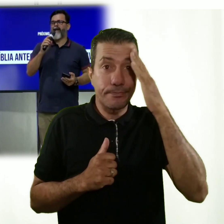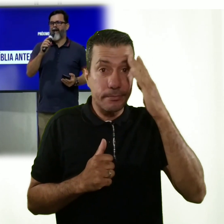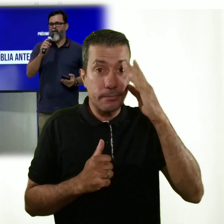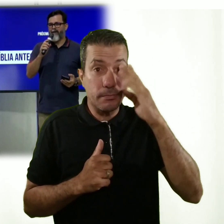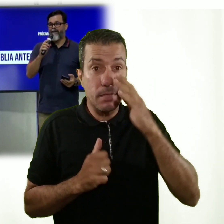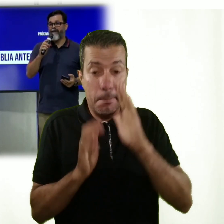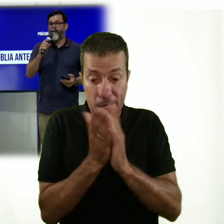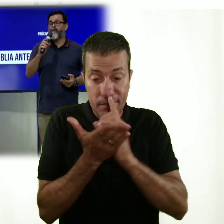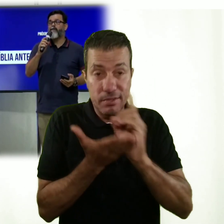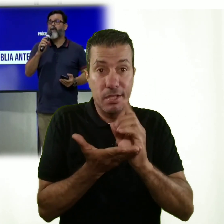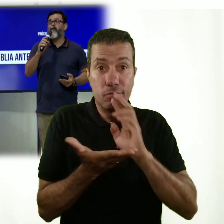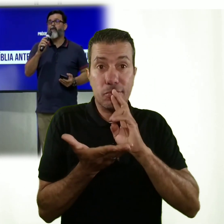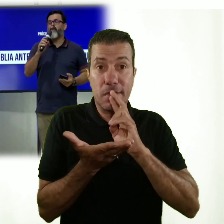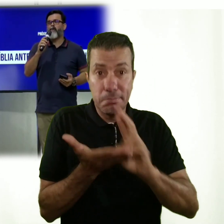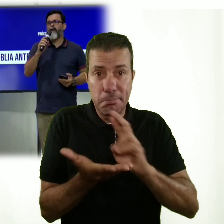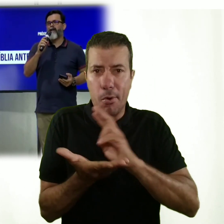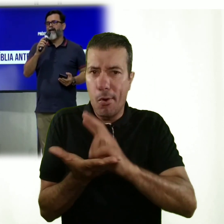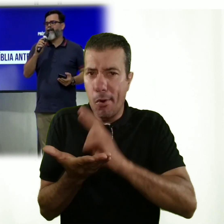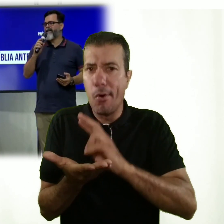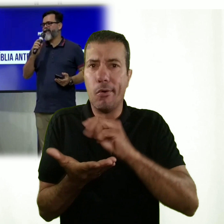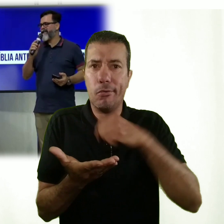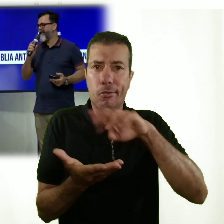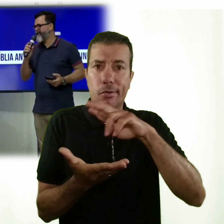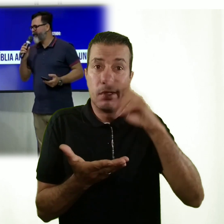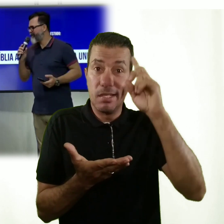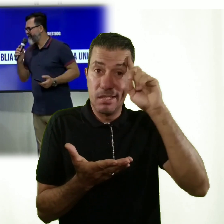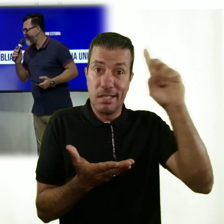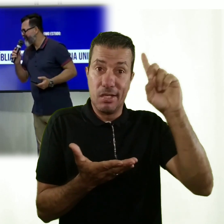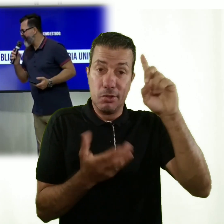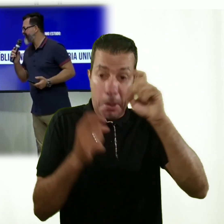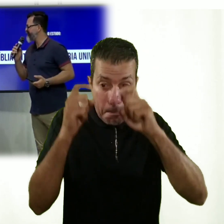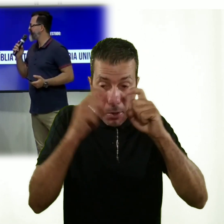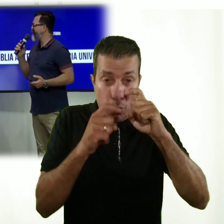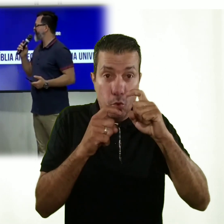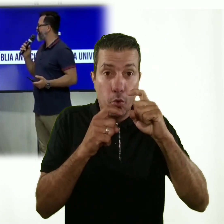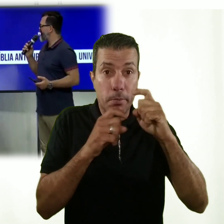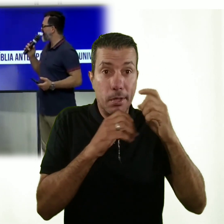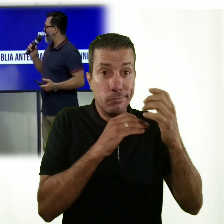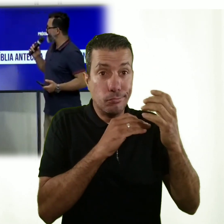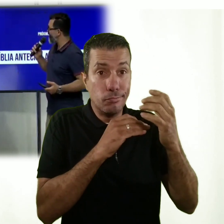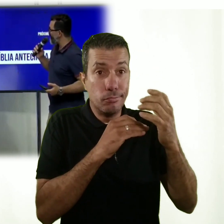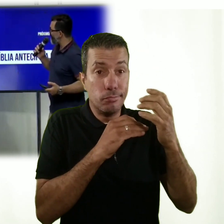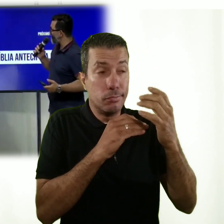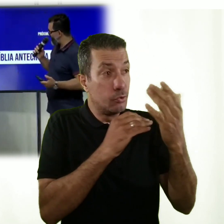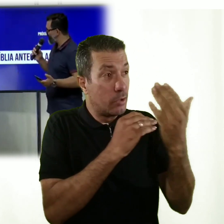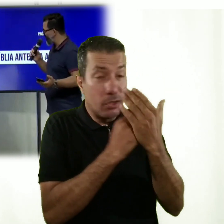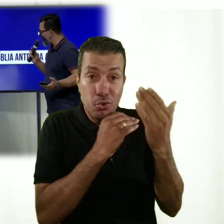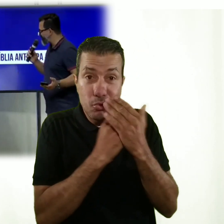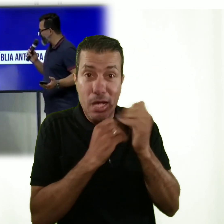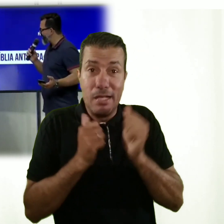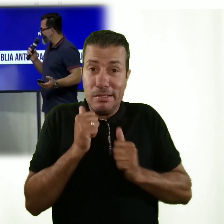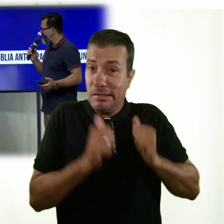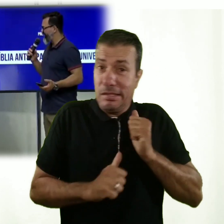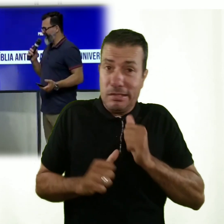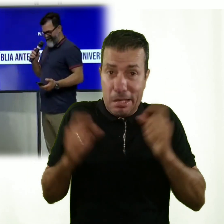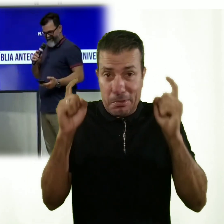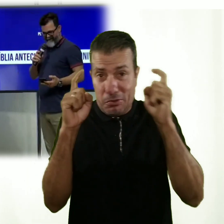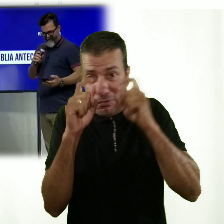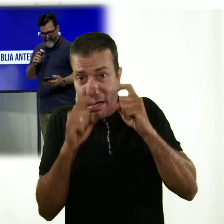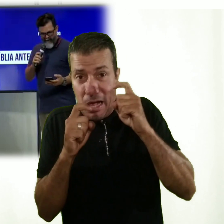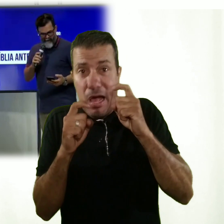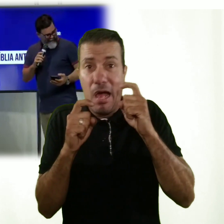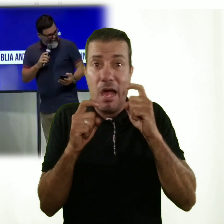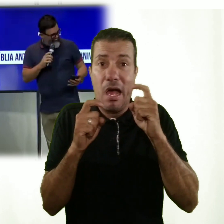que a Bíblia nos acalma, que Deus se preocupa em atender as nossas ansiedades, as nossas dificuldades, as nossas questões,